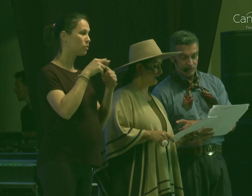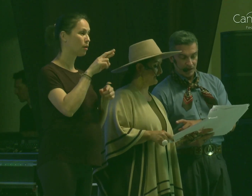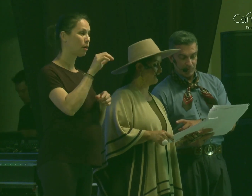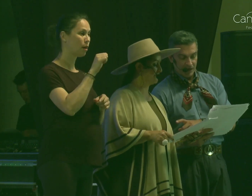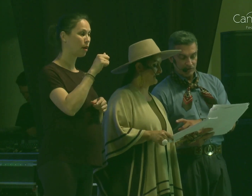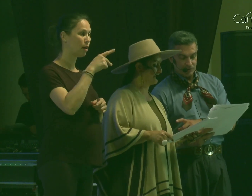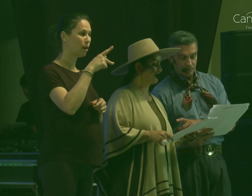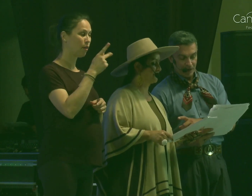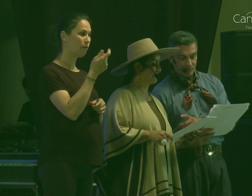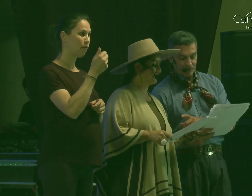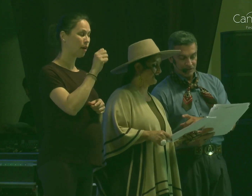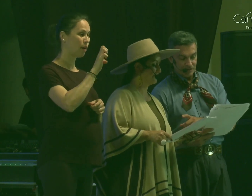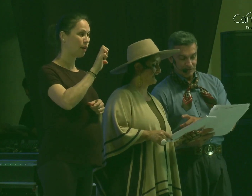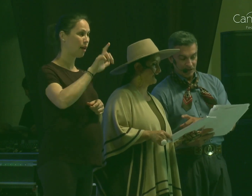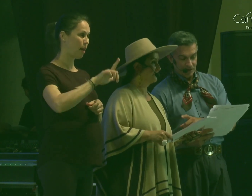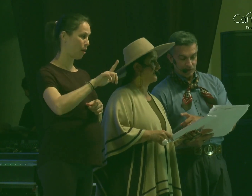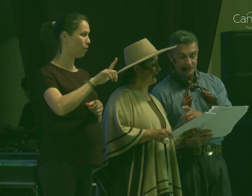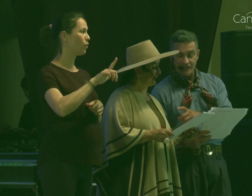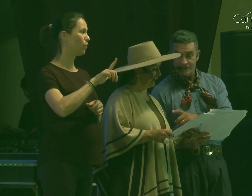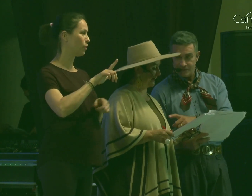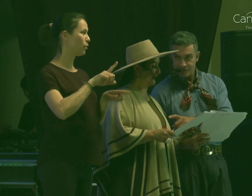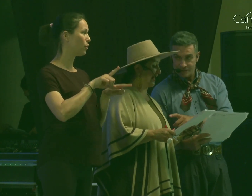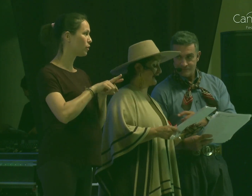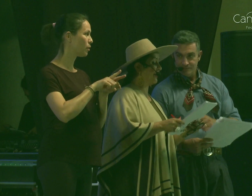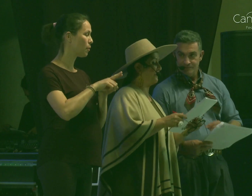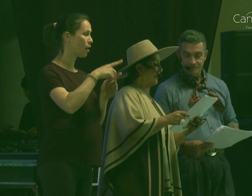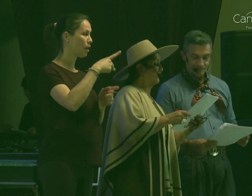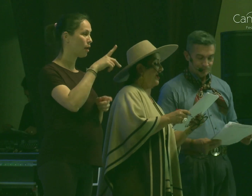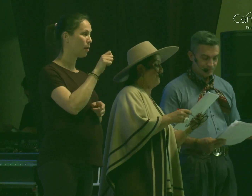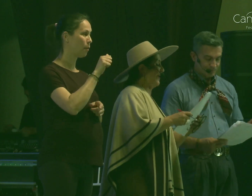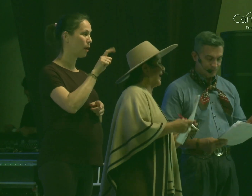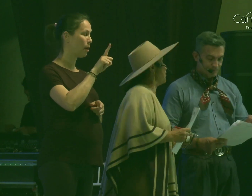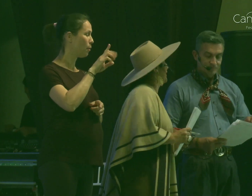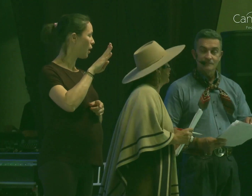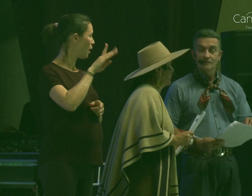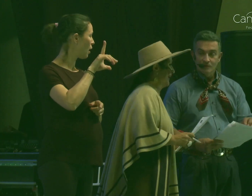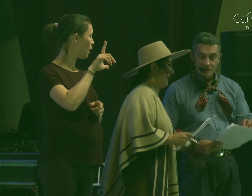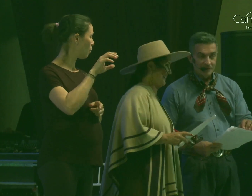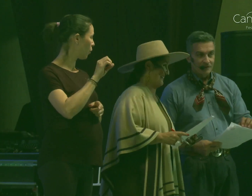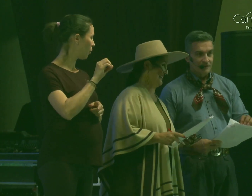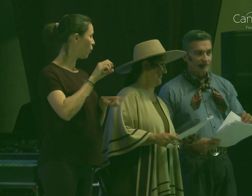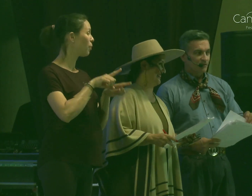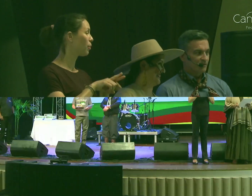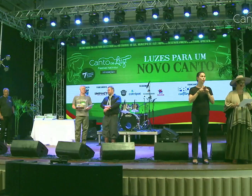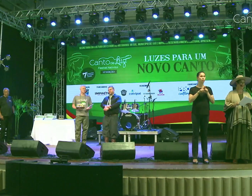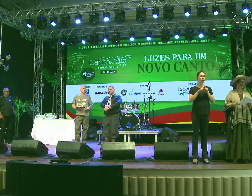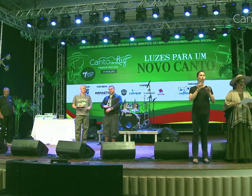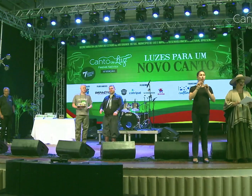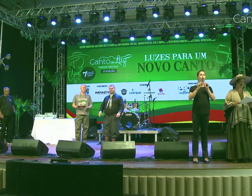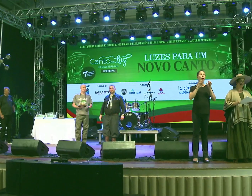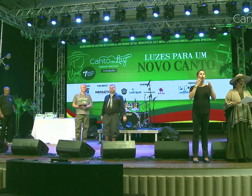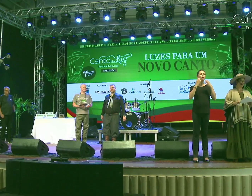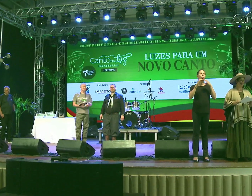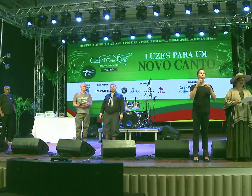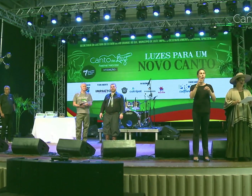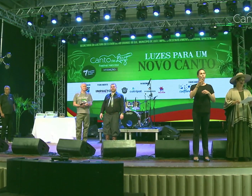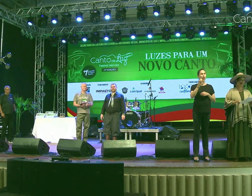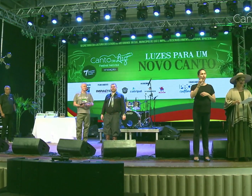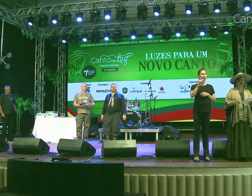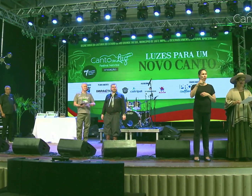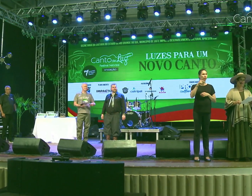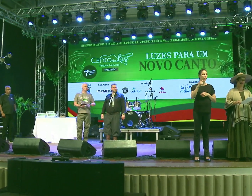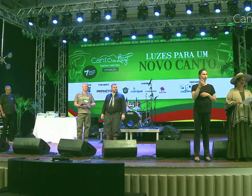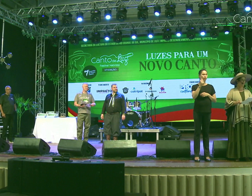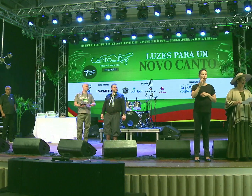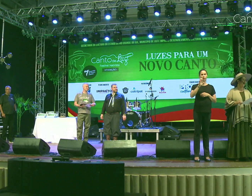Cícero Camargo e Pablo Estima. O intérprete... Interpretada pelo Rafael Madruga. Venham pra cá, gente. E vieram